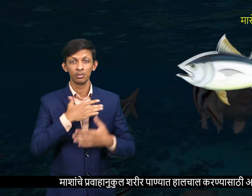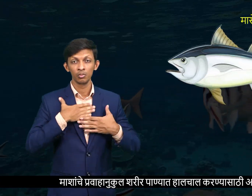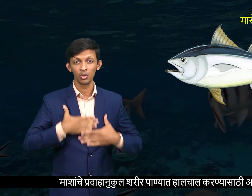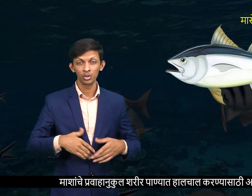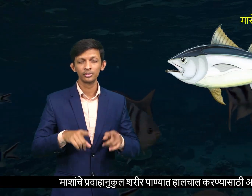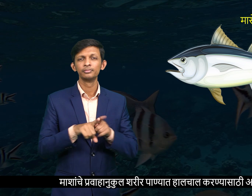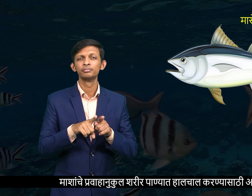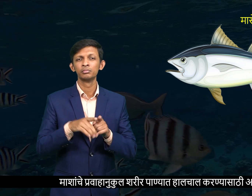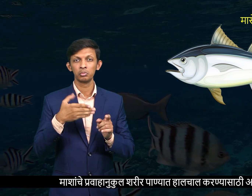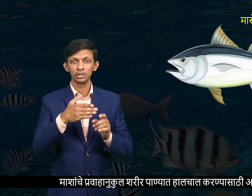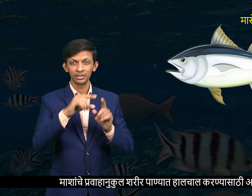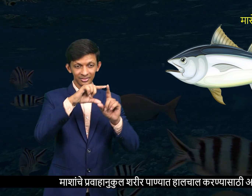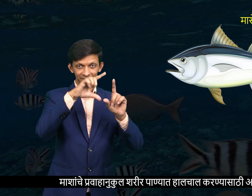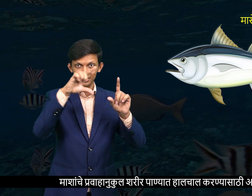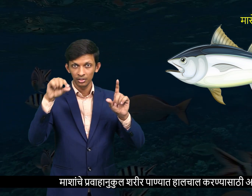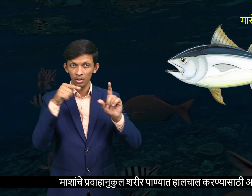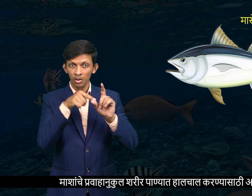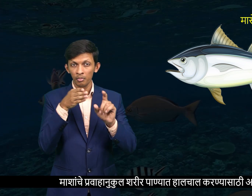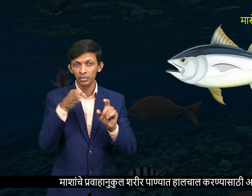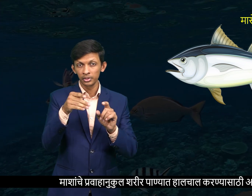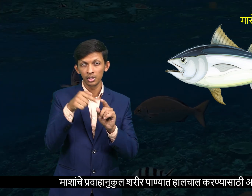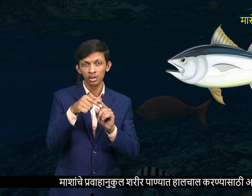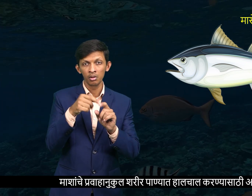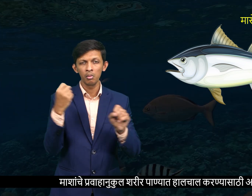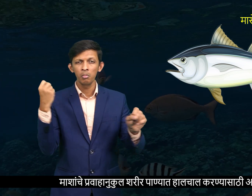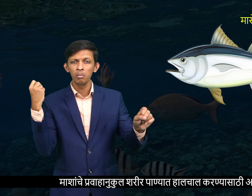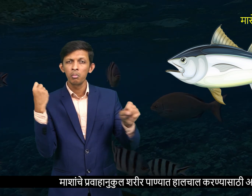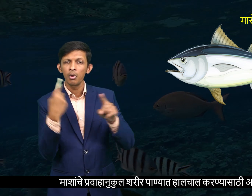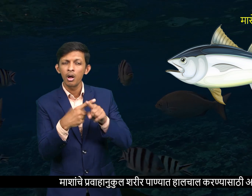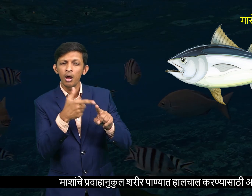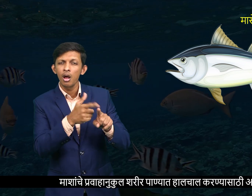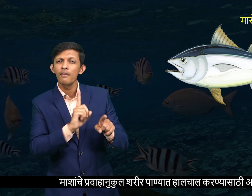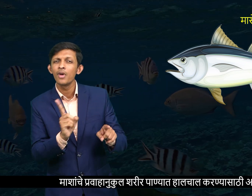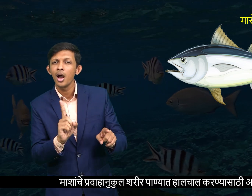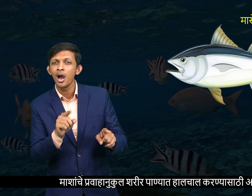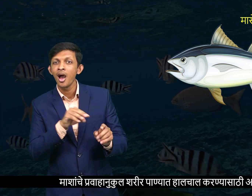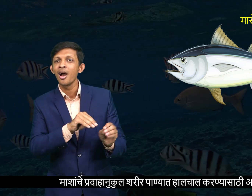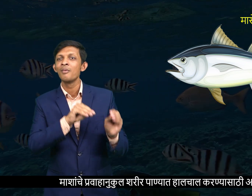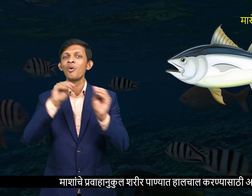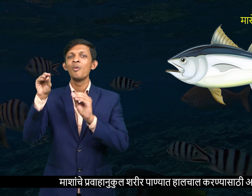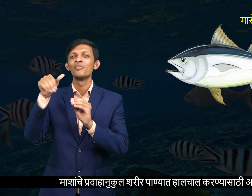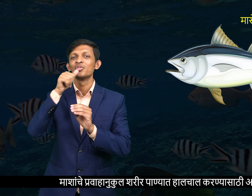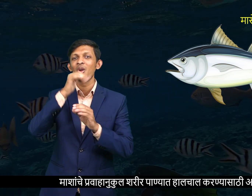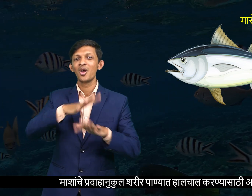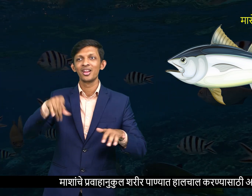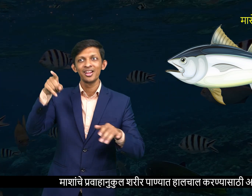माशांचे प्रवाहानुकूल शरीर पाण्यात हालचाल करण्यासाठी अनुकूल असते.